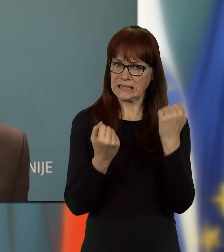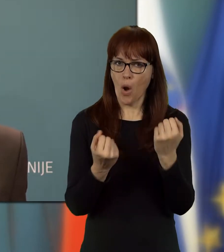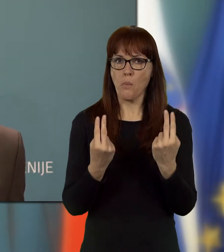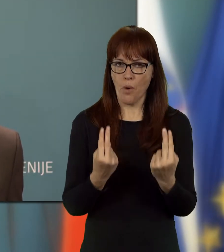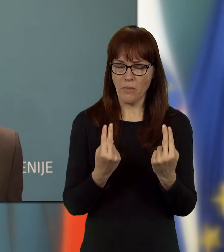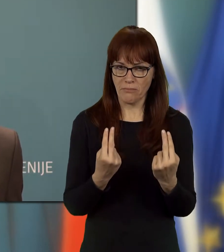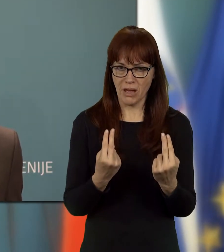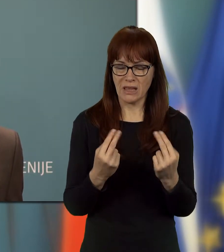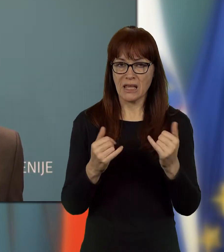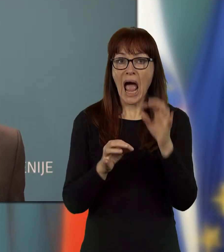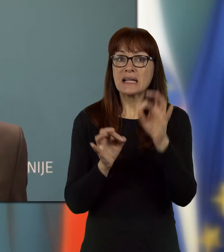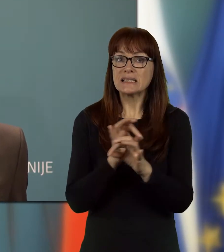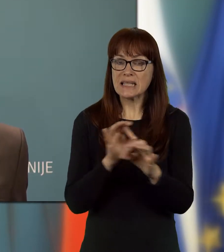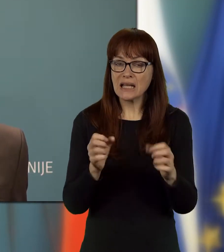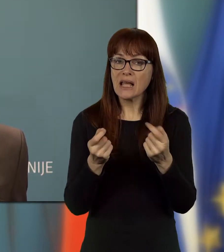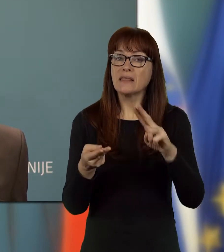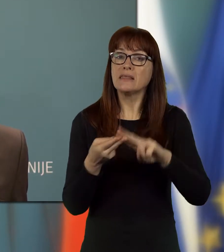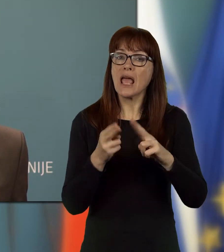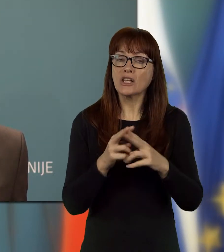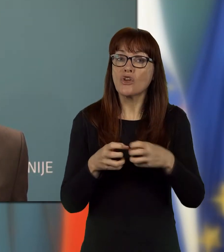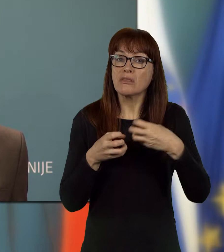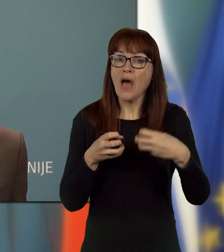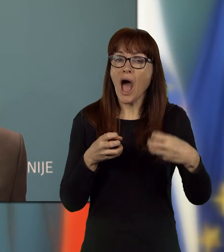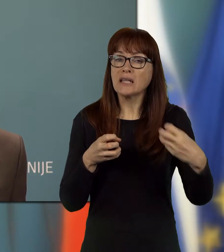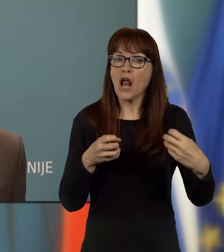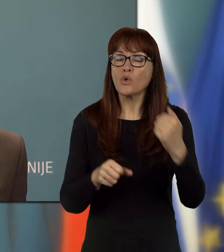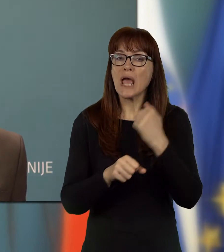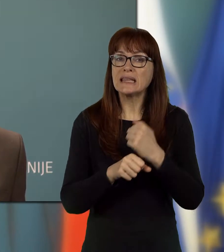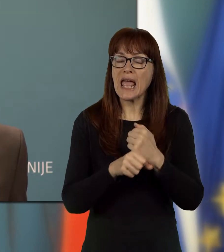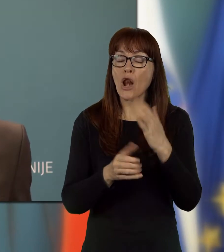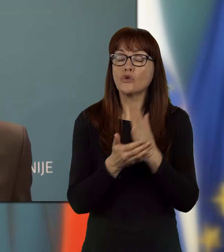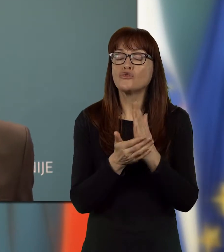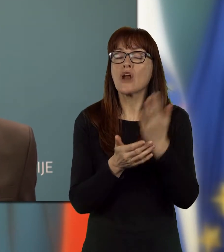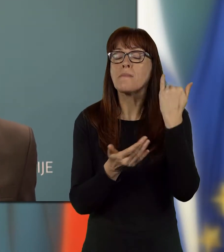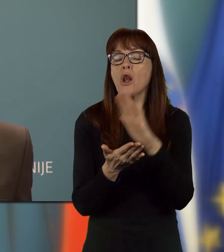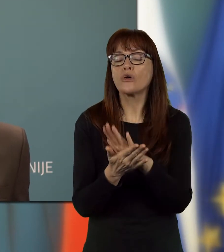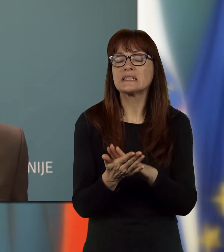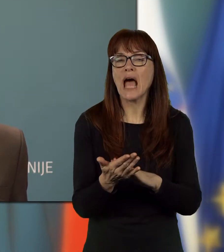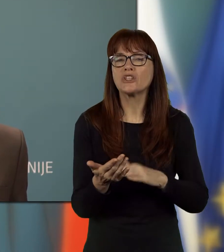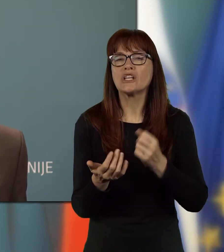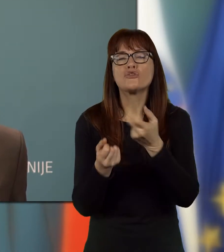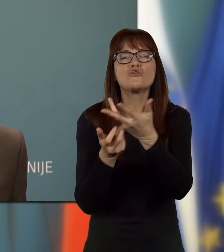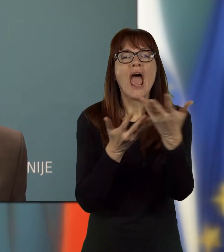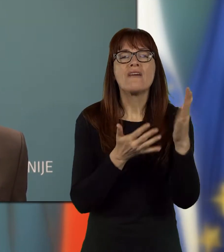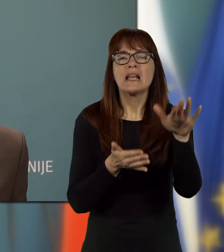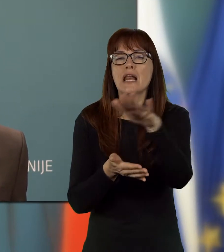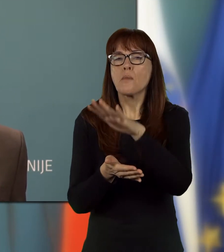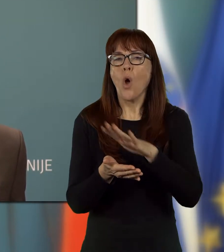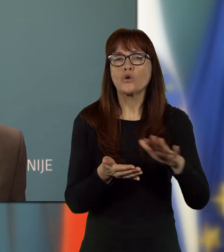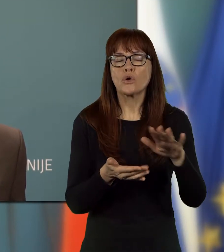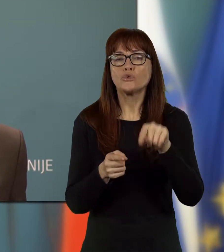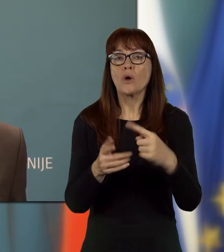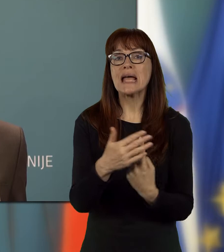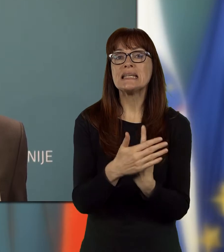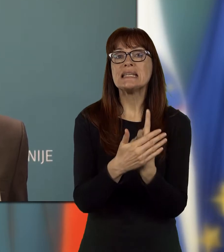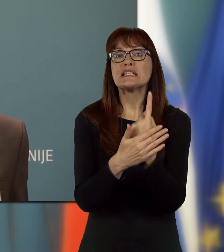zdi zelo pomemben, je, da strategija na nek način nadaljuje delo, ki je že bilo začeto na številnih področjih, in tukaj